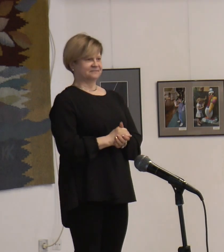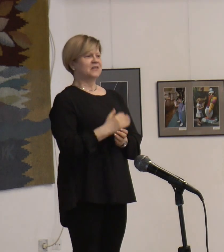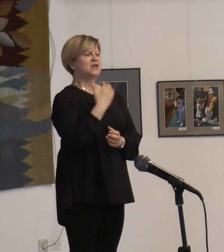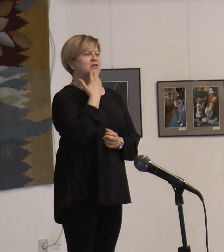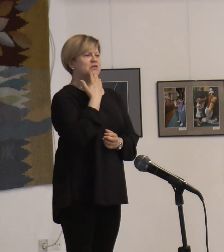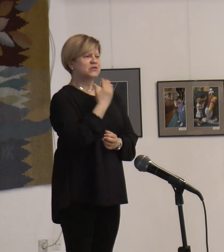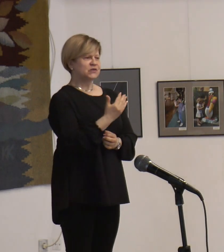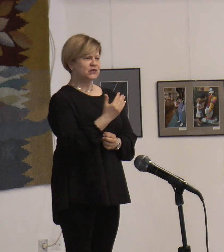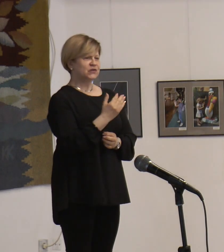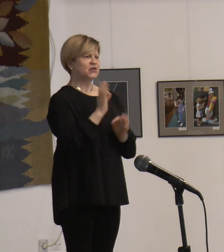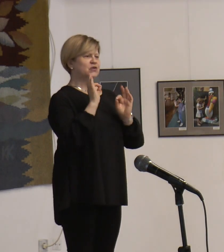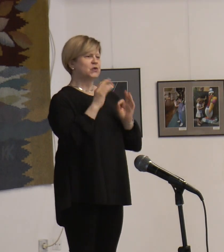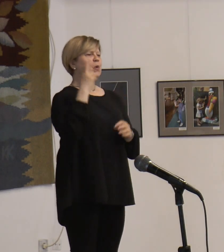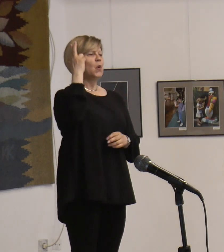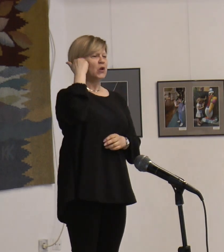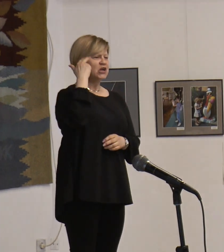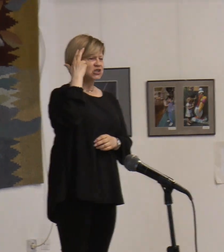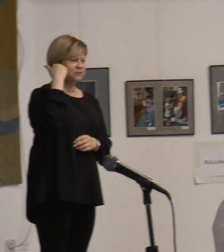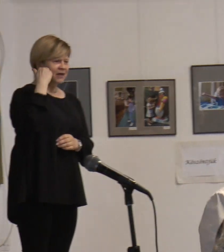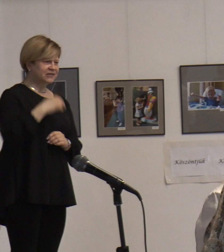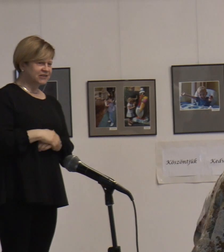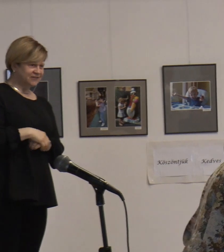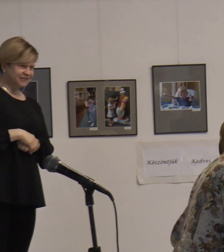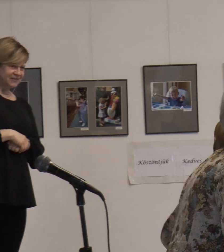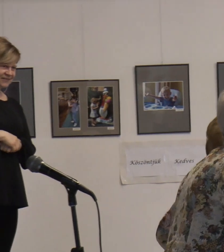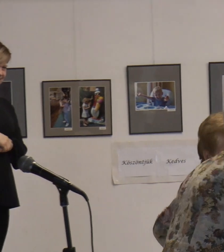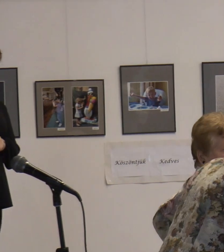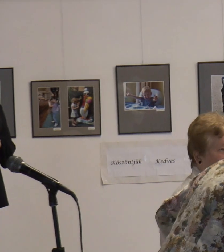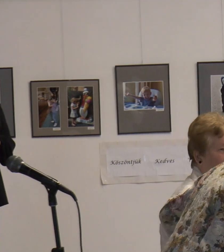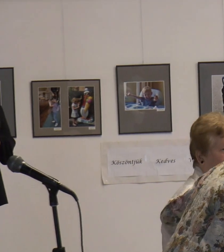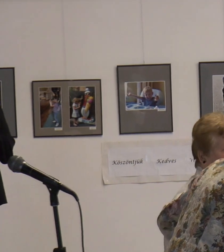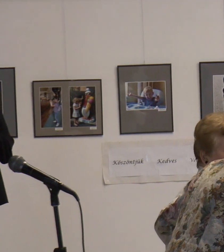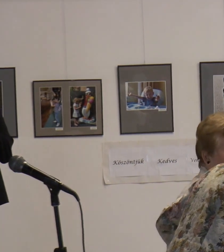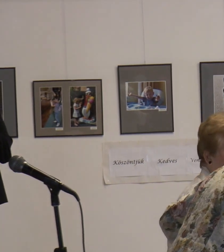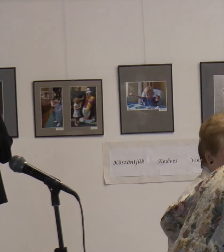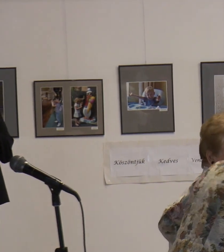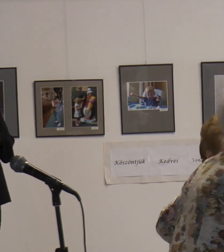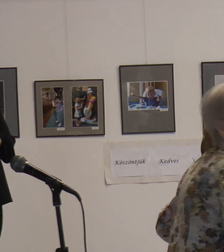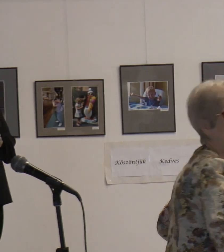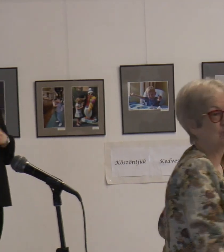Köszöntöm, akivel jó ismerősök vagyunk, és nagyon köszönjük.